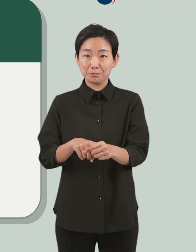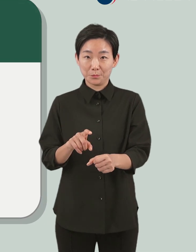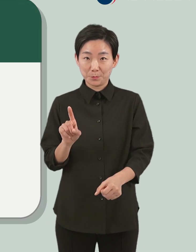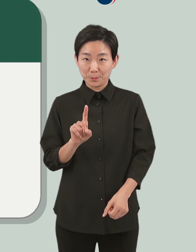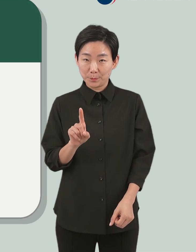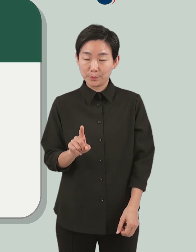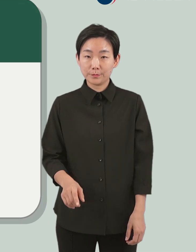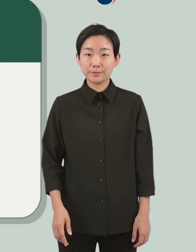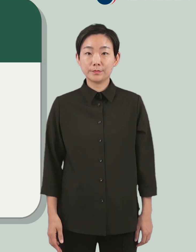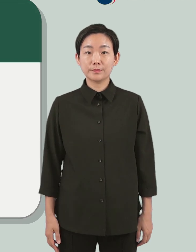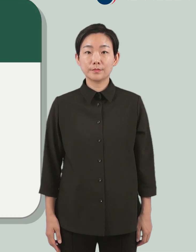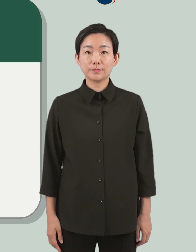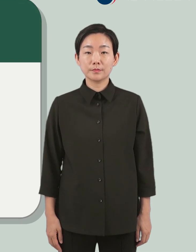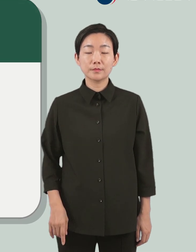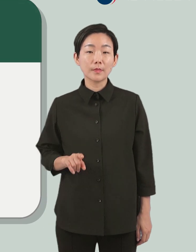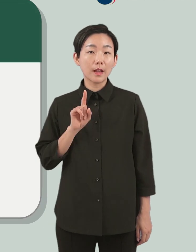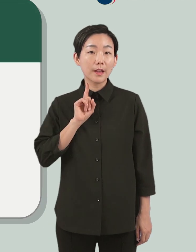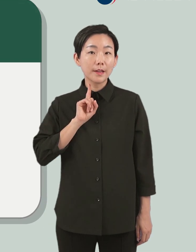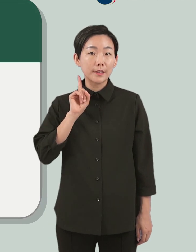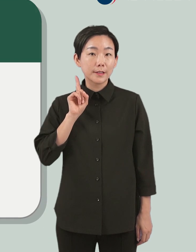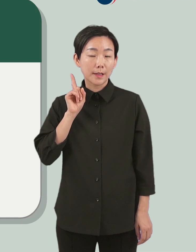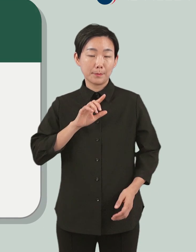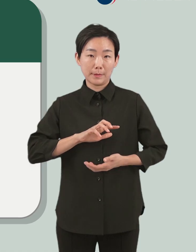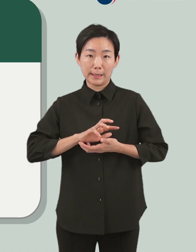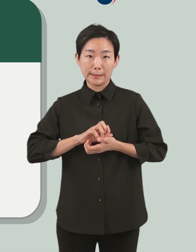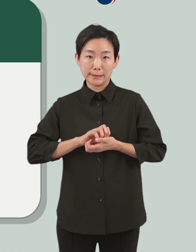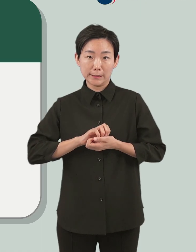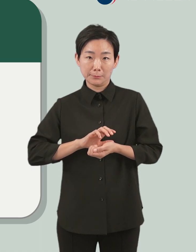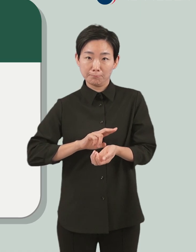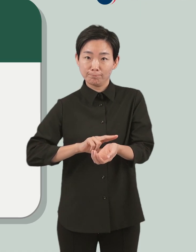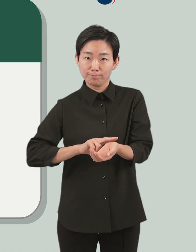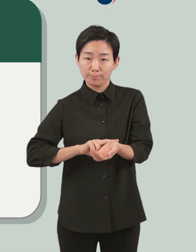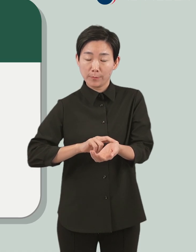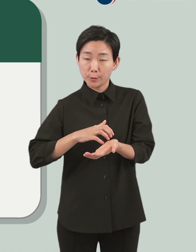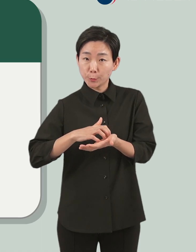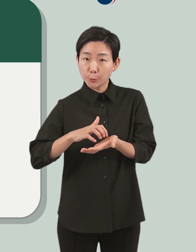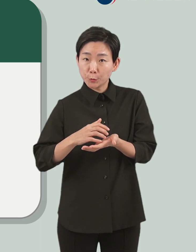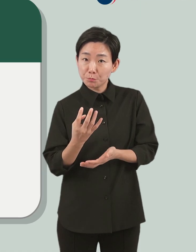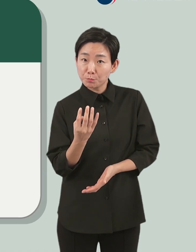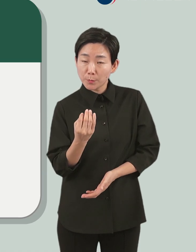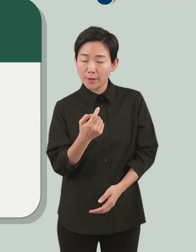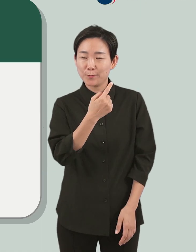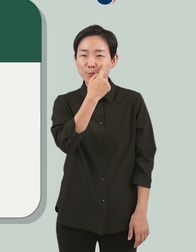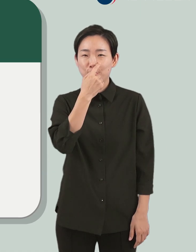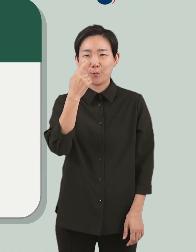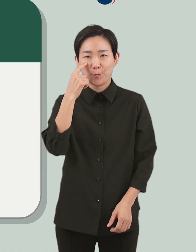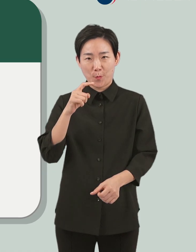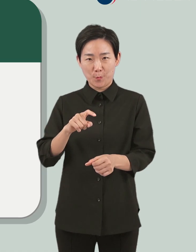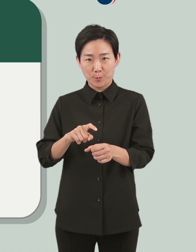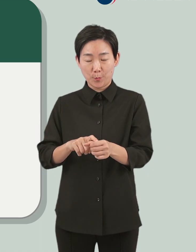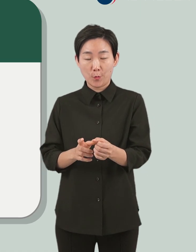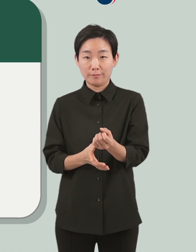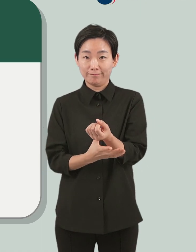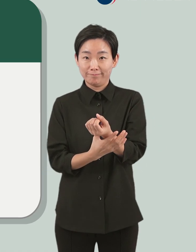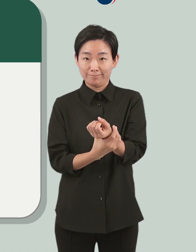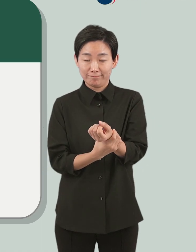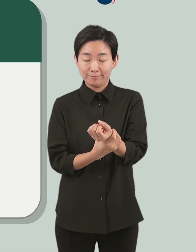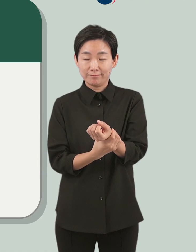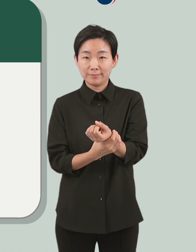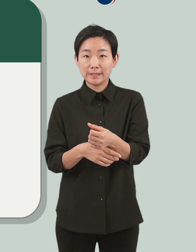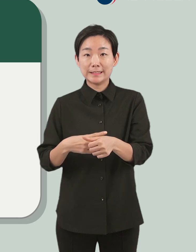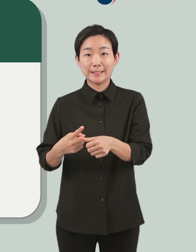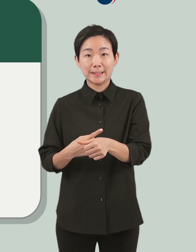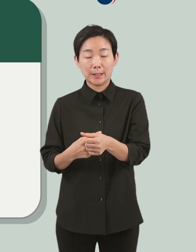이 의료기기의 사용 목적은 무엇입니까? 이 의료기기는 혈압을 간접적으로 측정하기 위해 사용하며